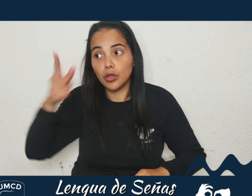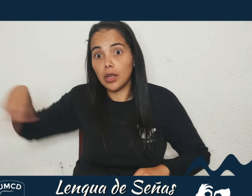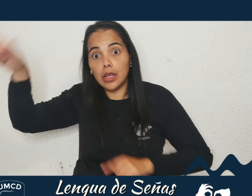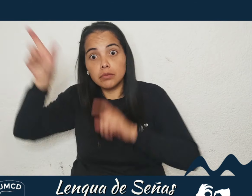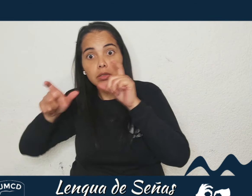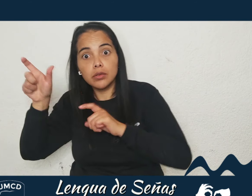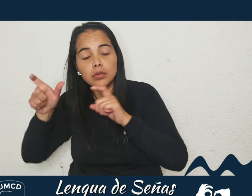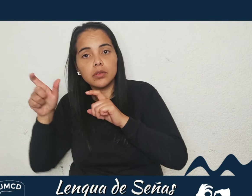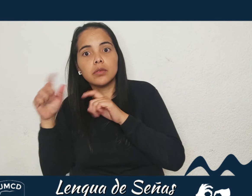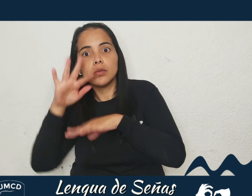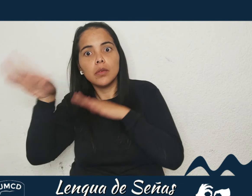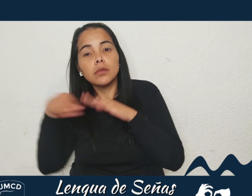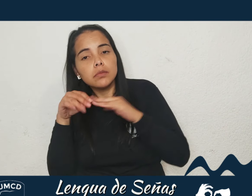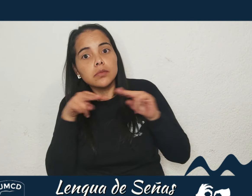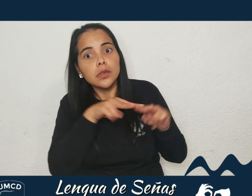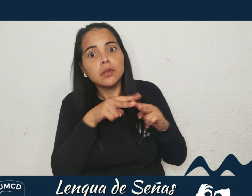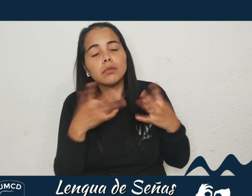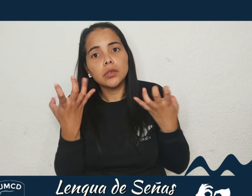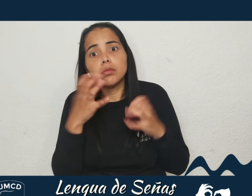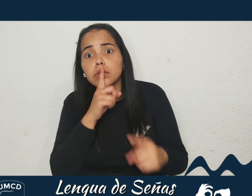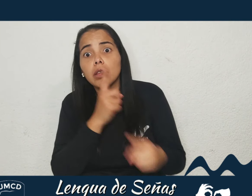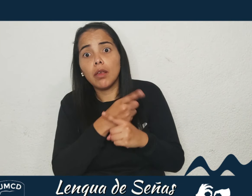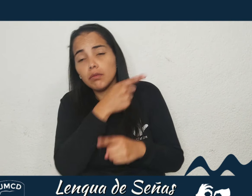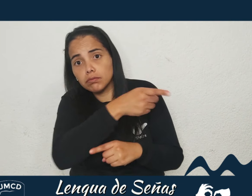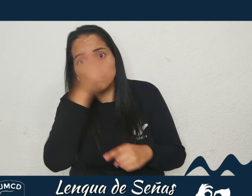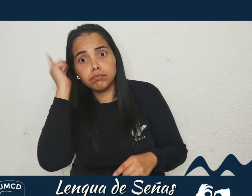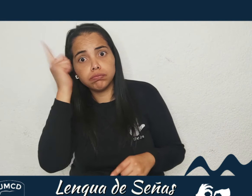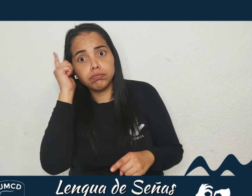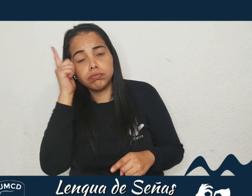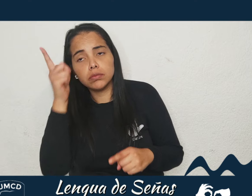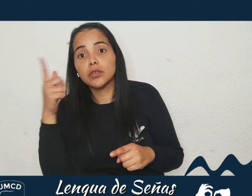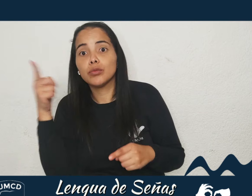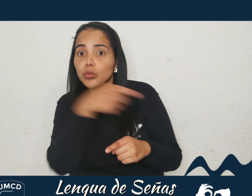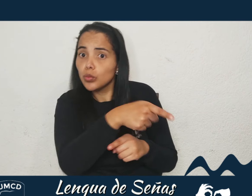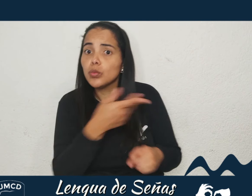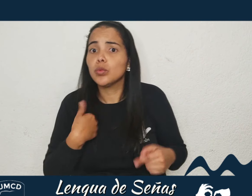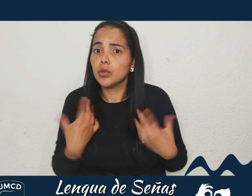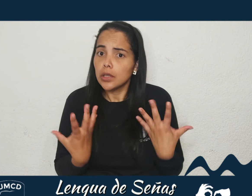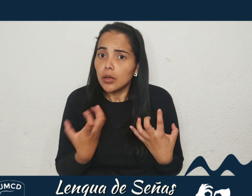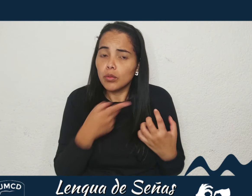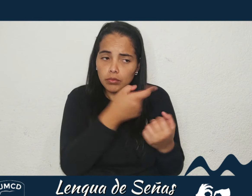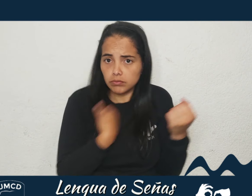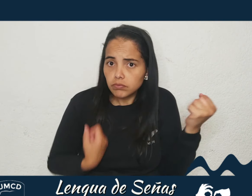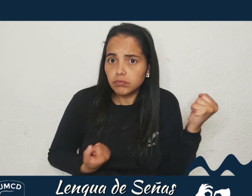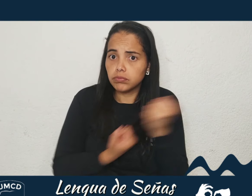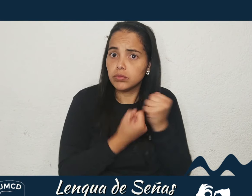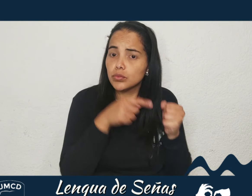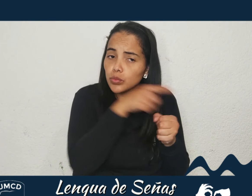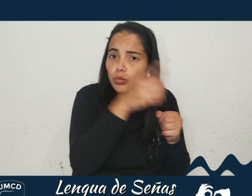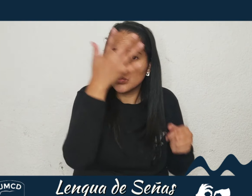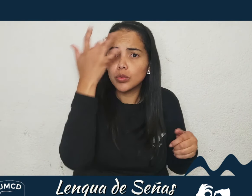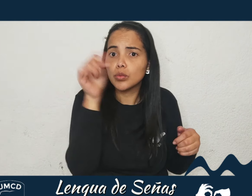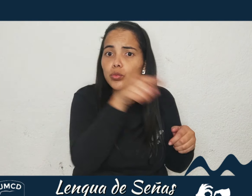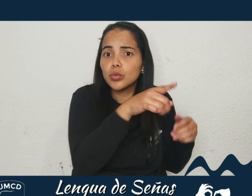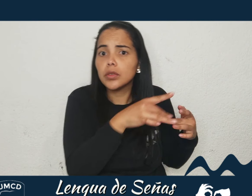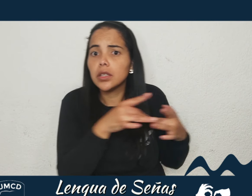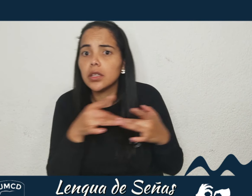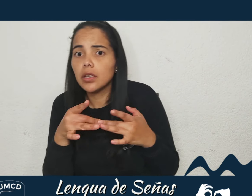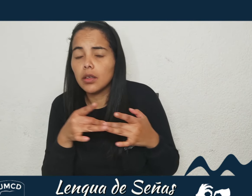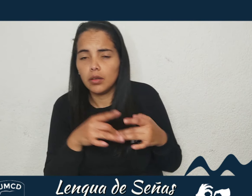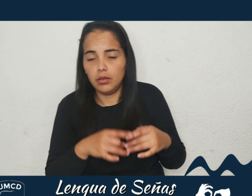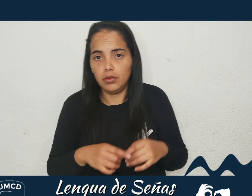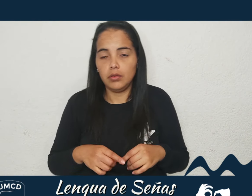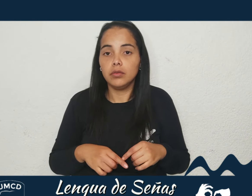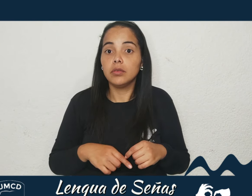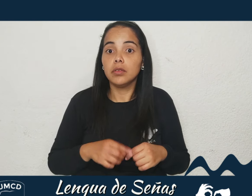que la gente te crea más a ti y confíe más en ti, en lo que tú quieras que vayas a hacer de acuerdo a mi guía, si